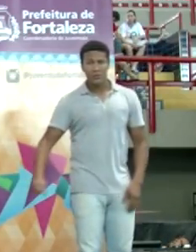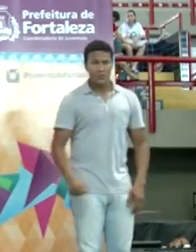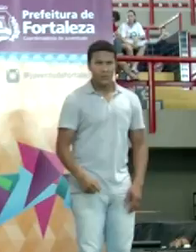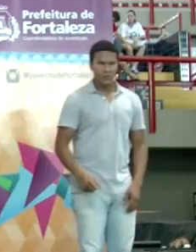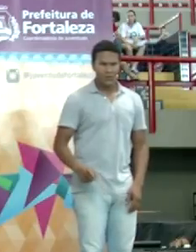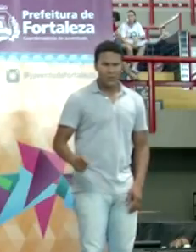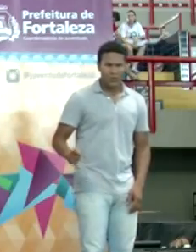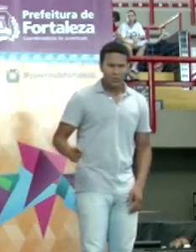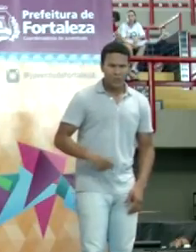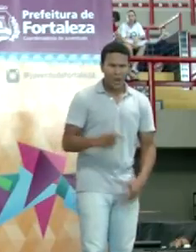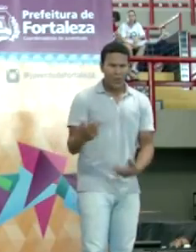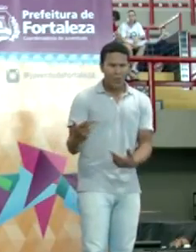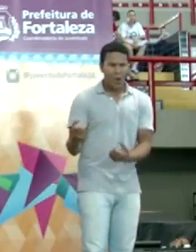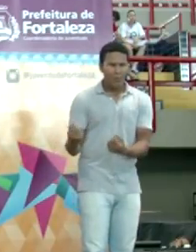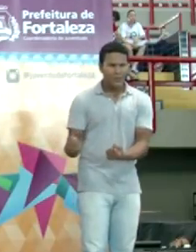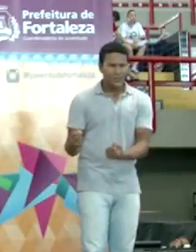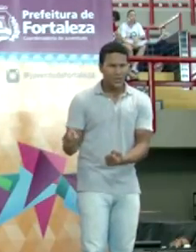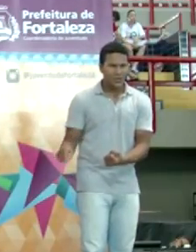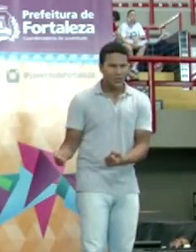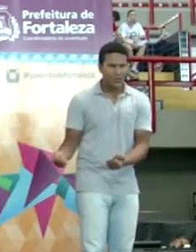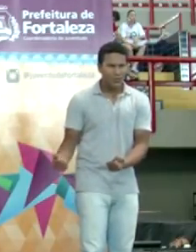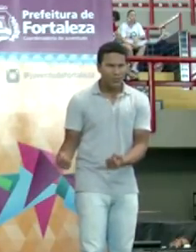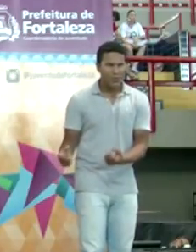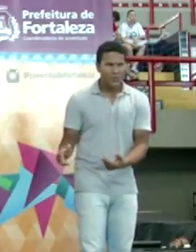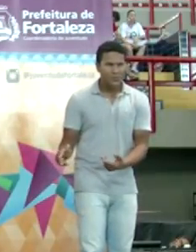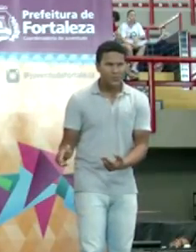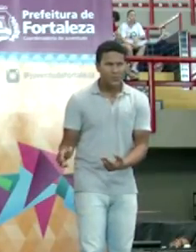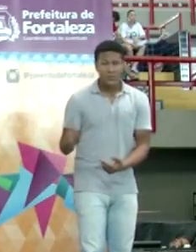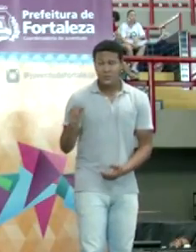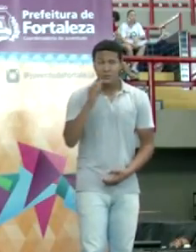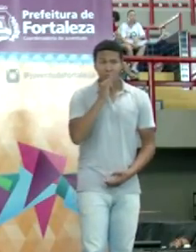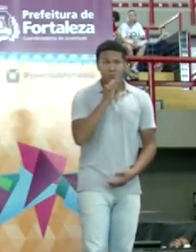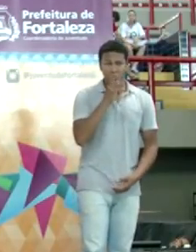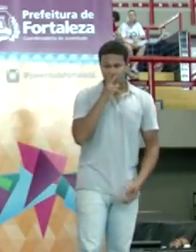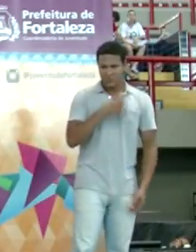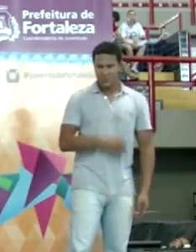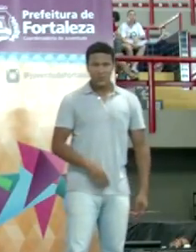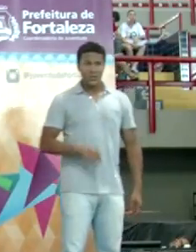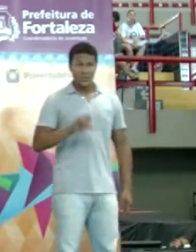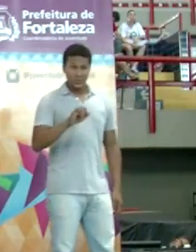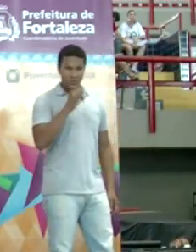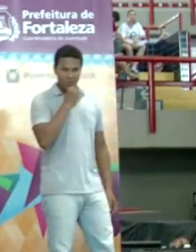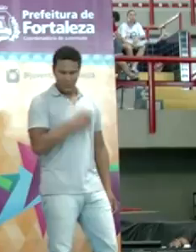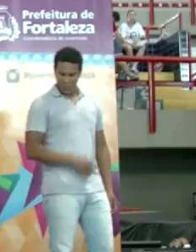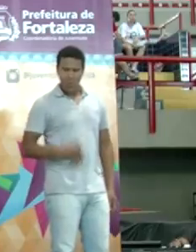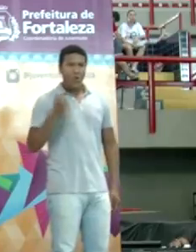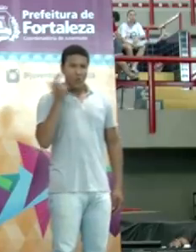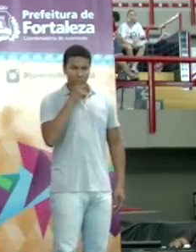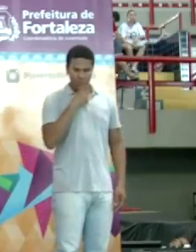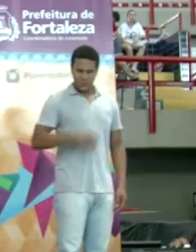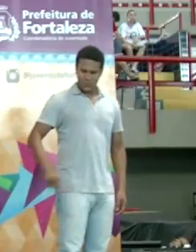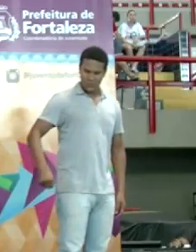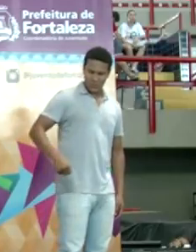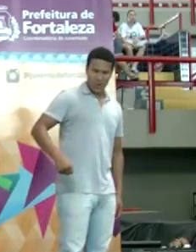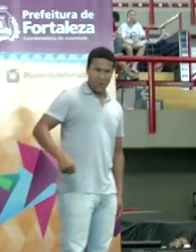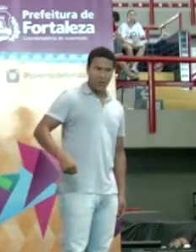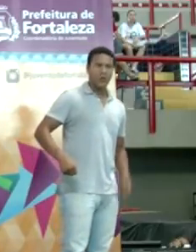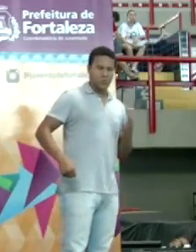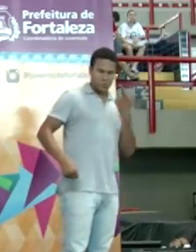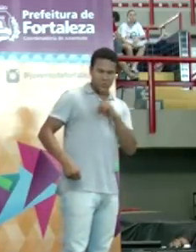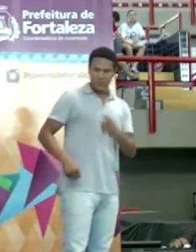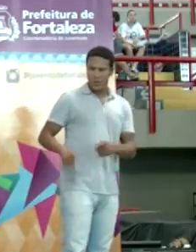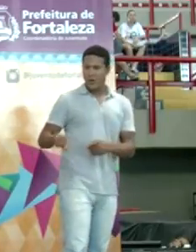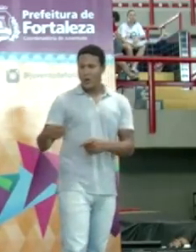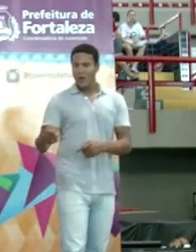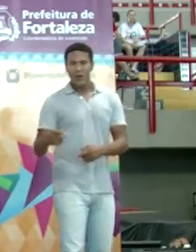Essa mesma força foi suficiente para mover a bola. Mas eu não sei se ela vai ser suficiente para mover os dois juntos. Foi claro?